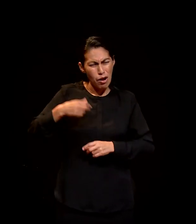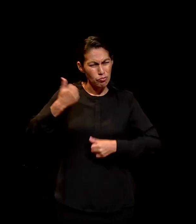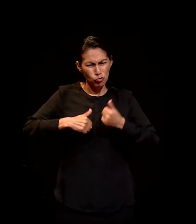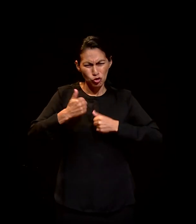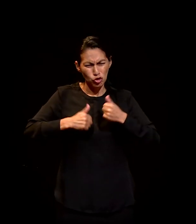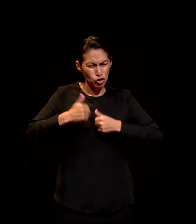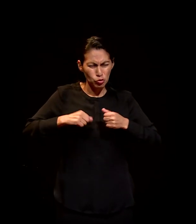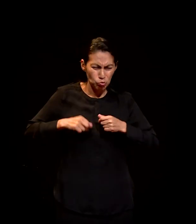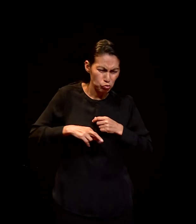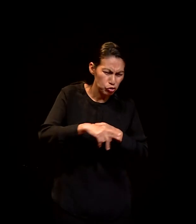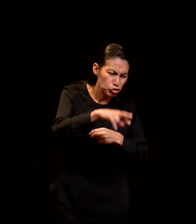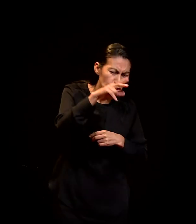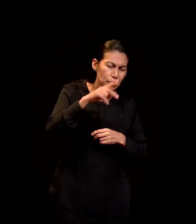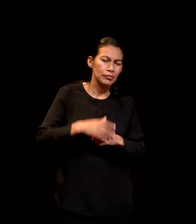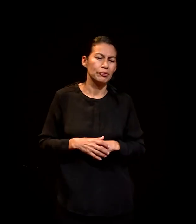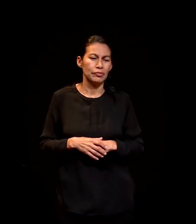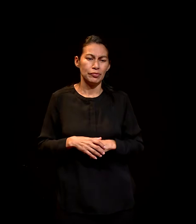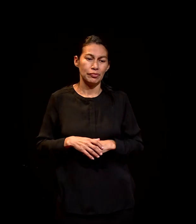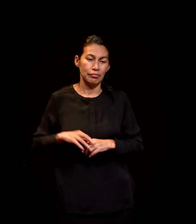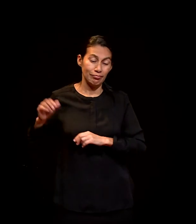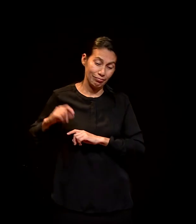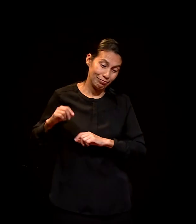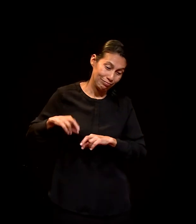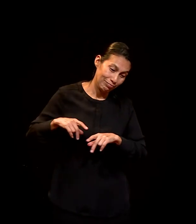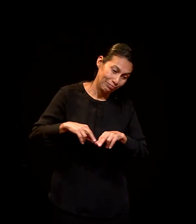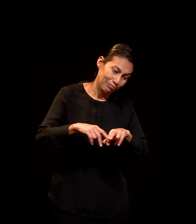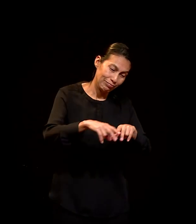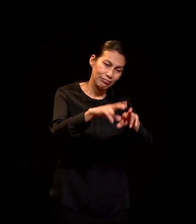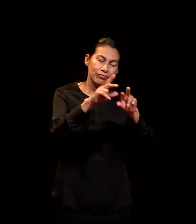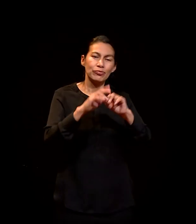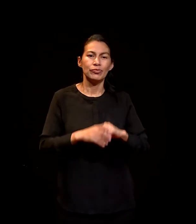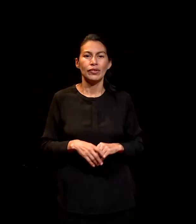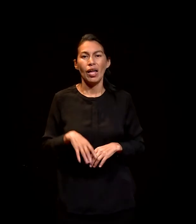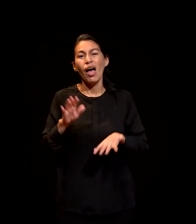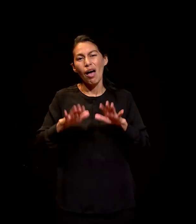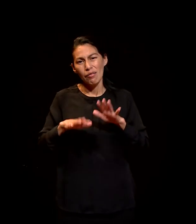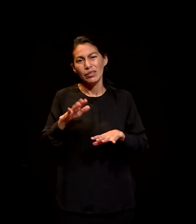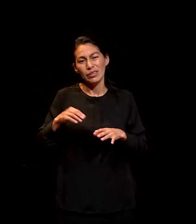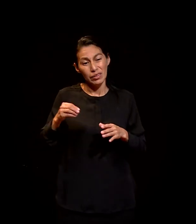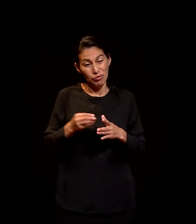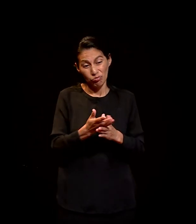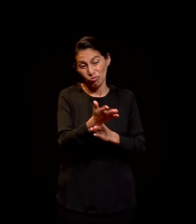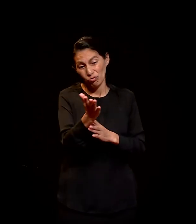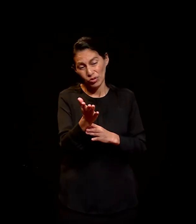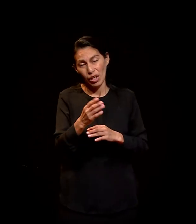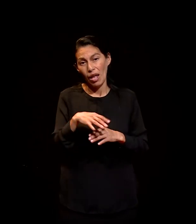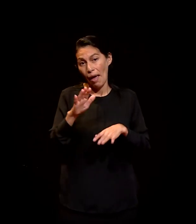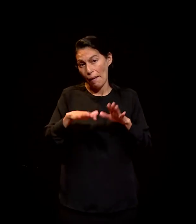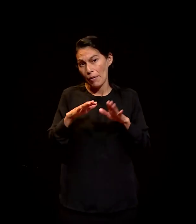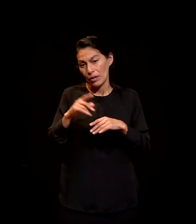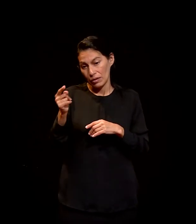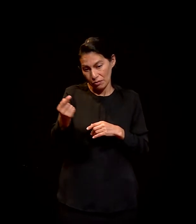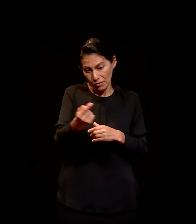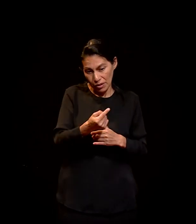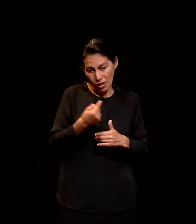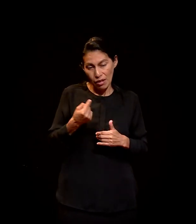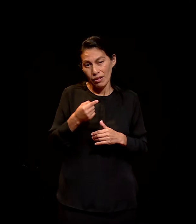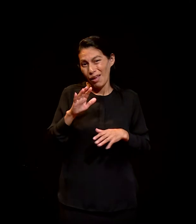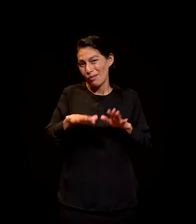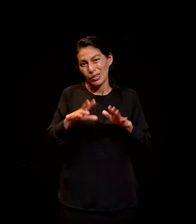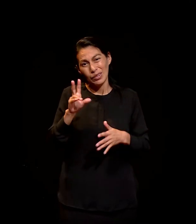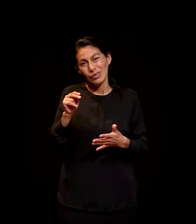a salidas varios varias veces y se han salido y a veces han regresado y pues a veces